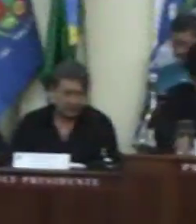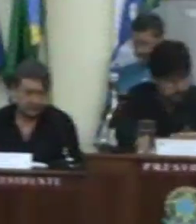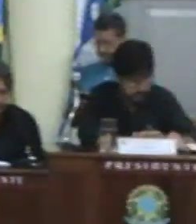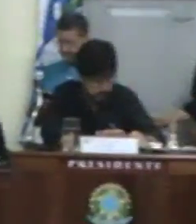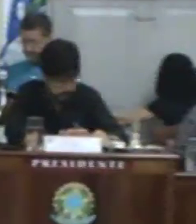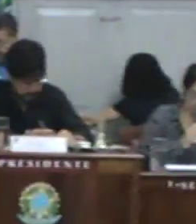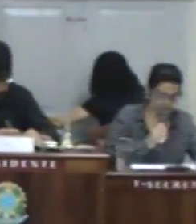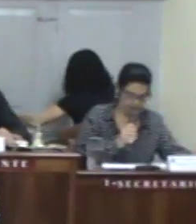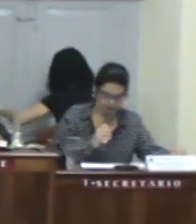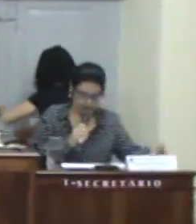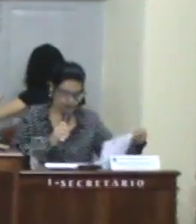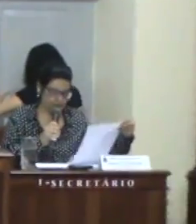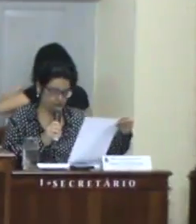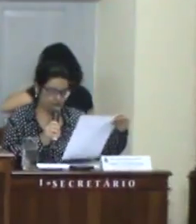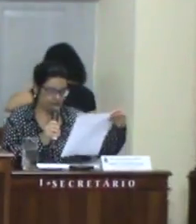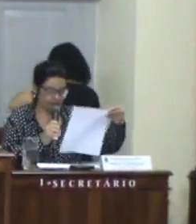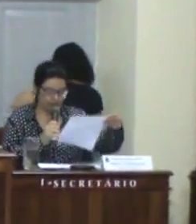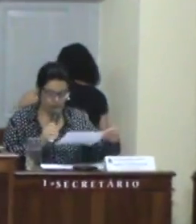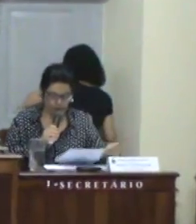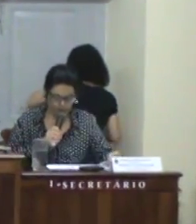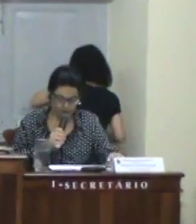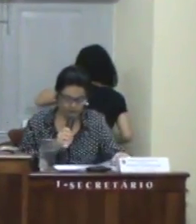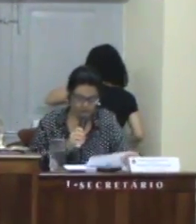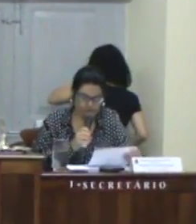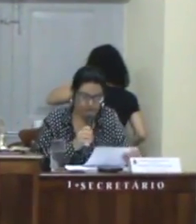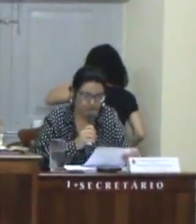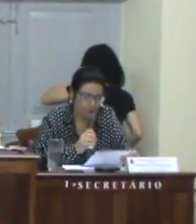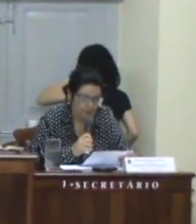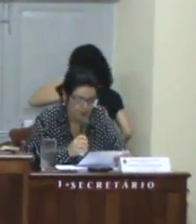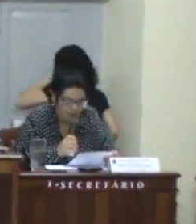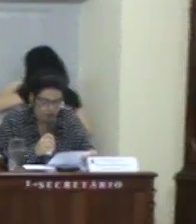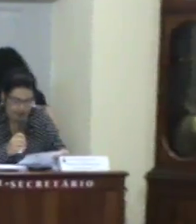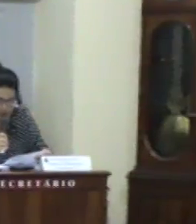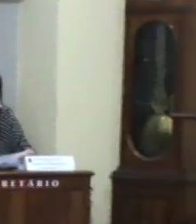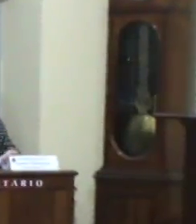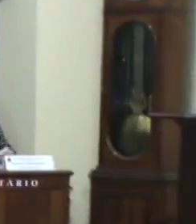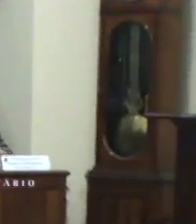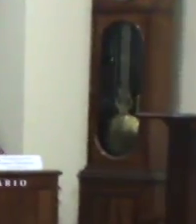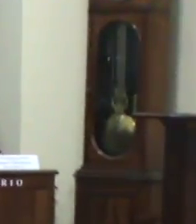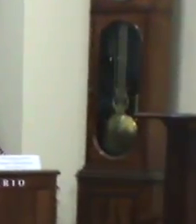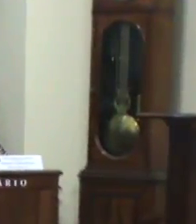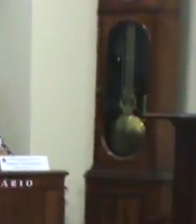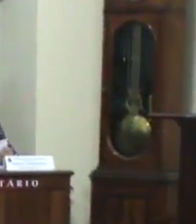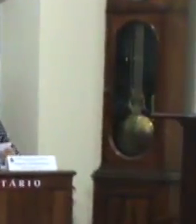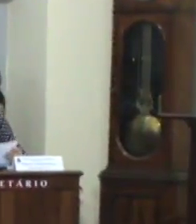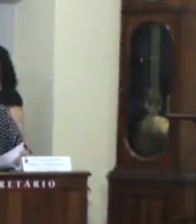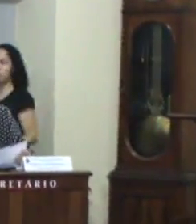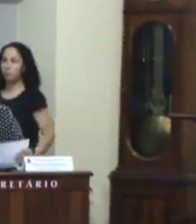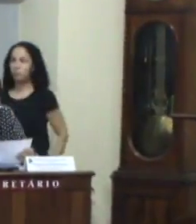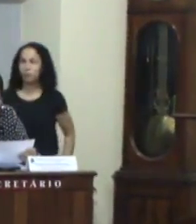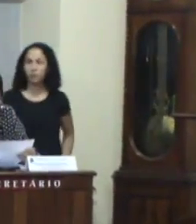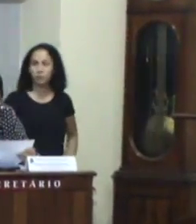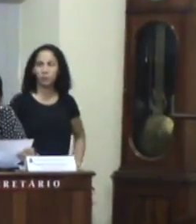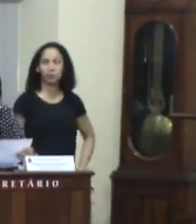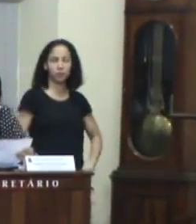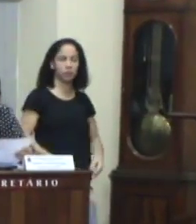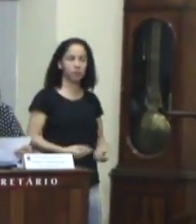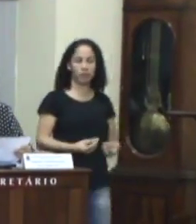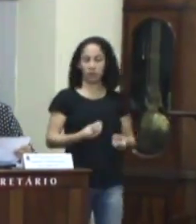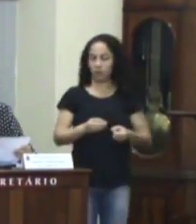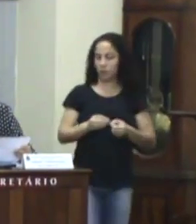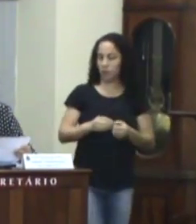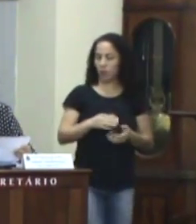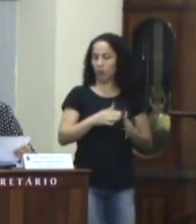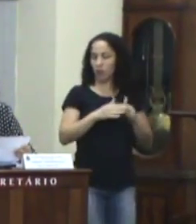Obrigado. Requerimento número 291 de 2018. O vereador com assento nessa Casa Legislativa e no uso da